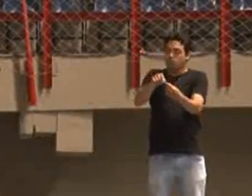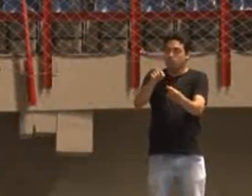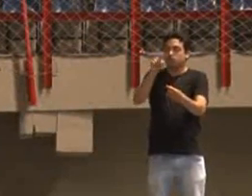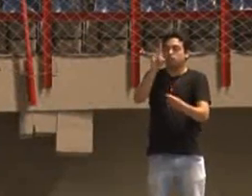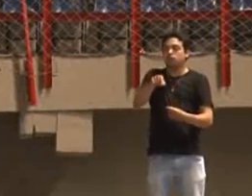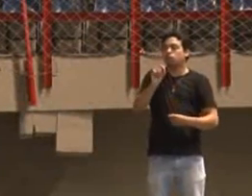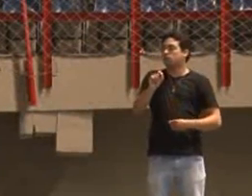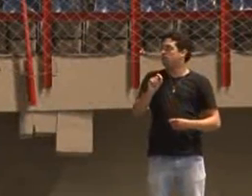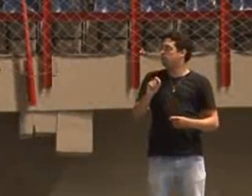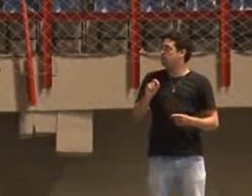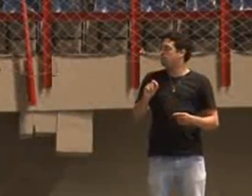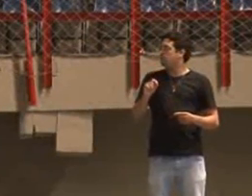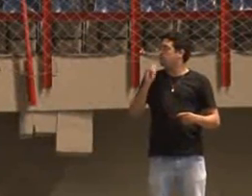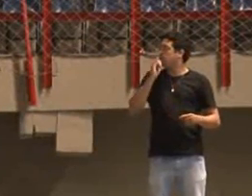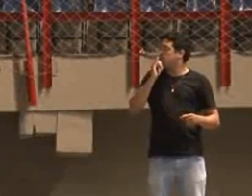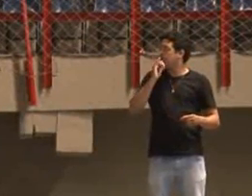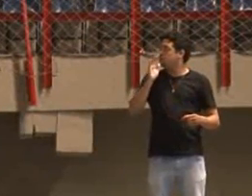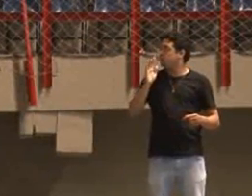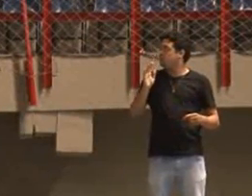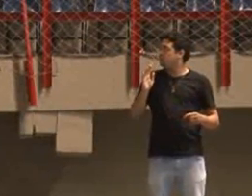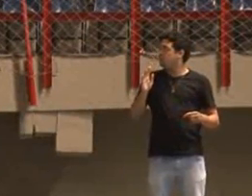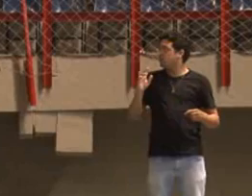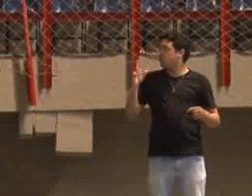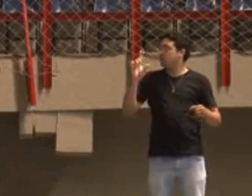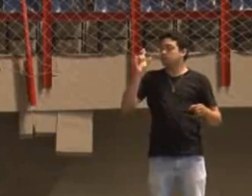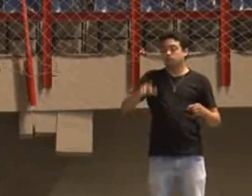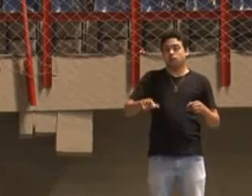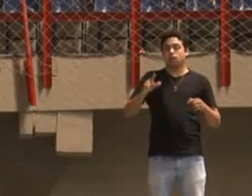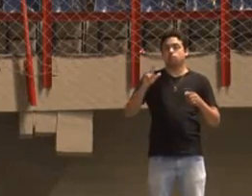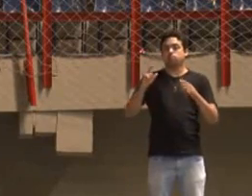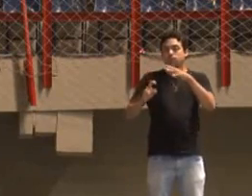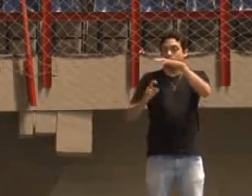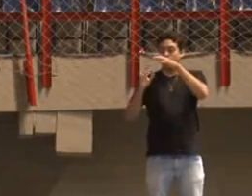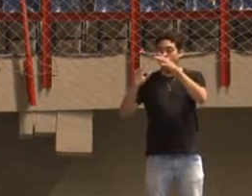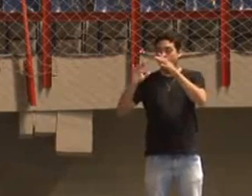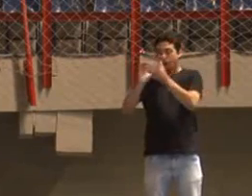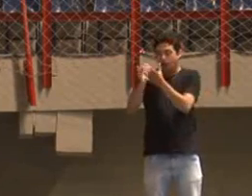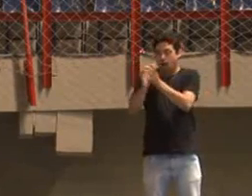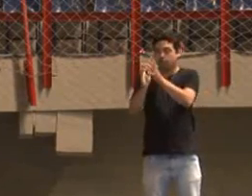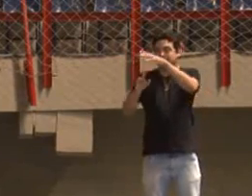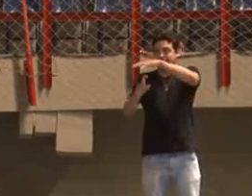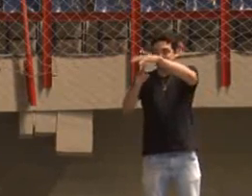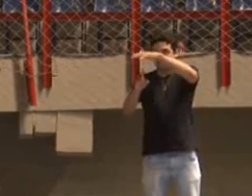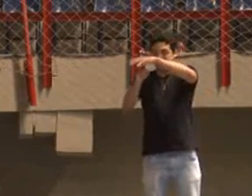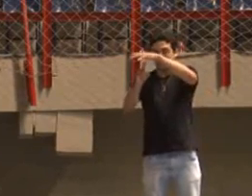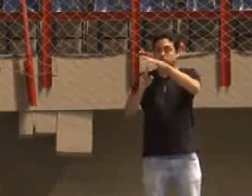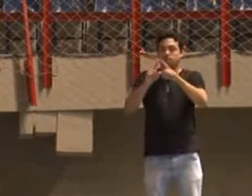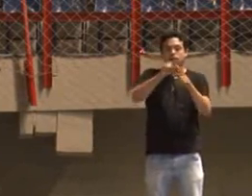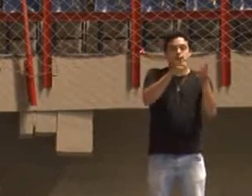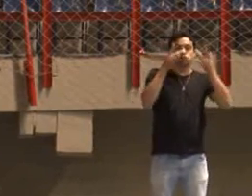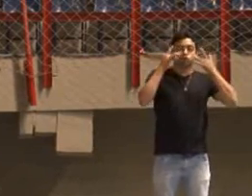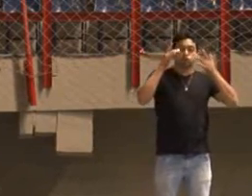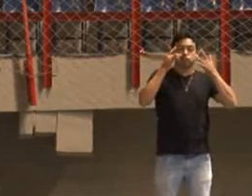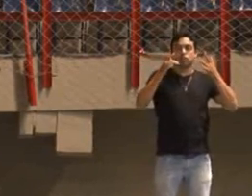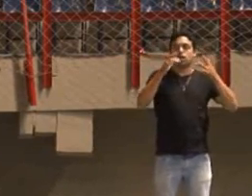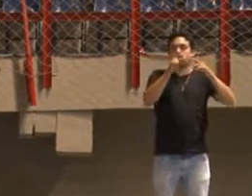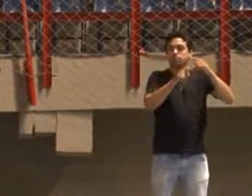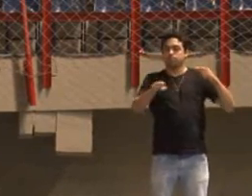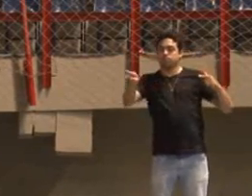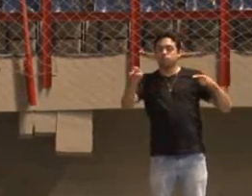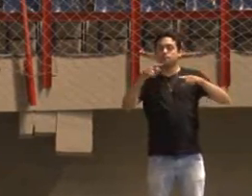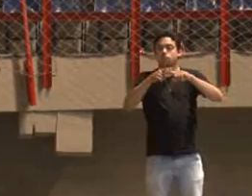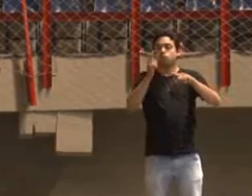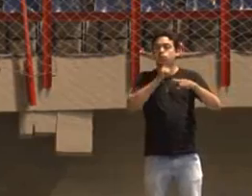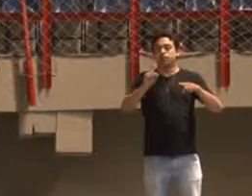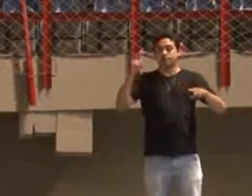Só uma questão. A arte circense, ela é uma derivada do teatro. Era o que a galera